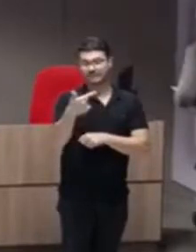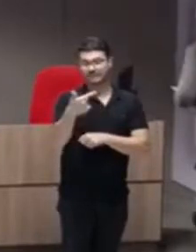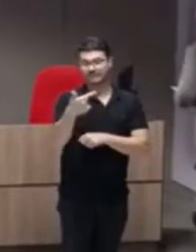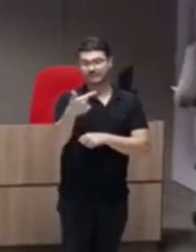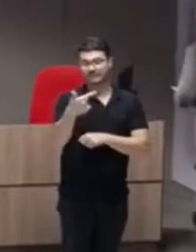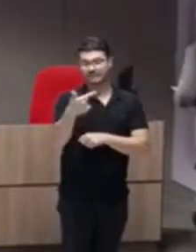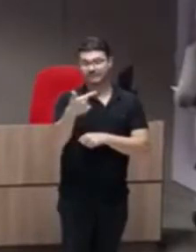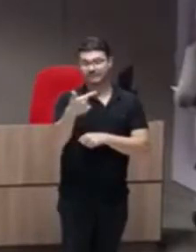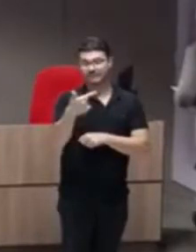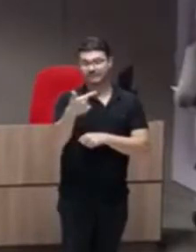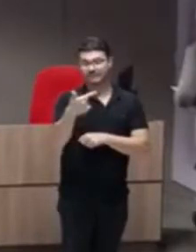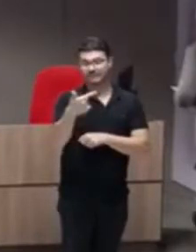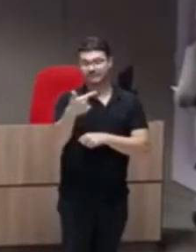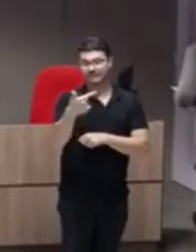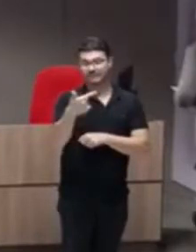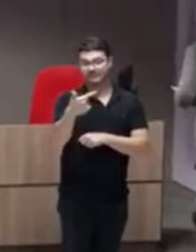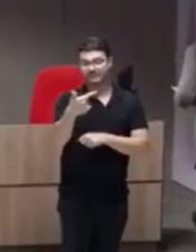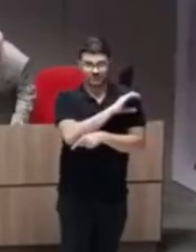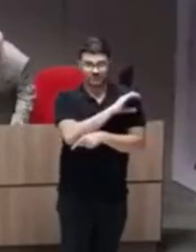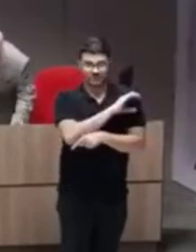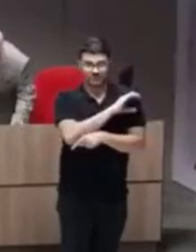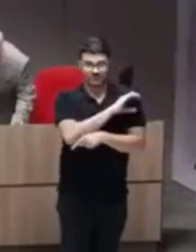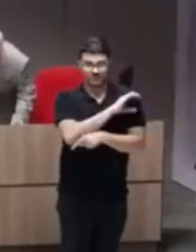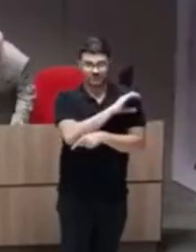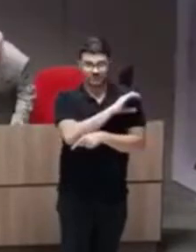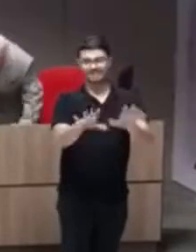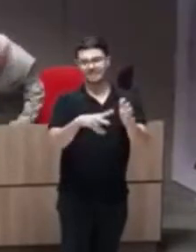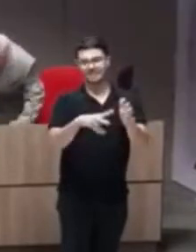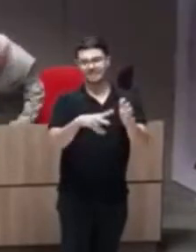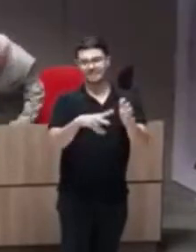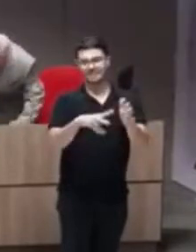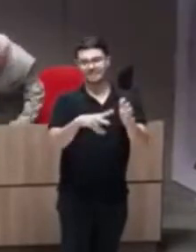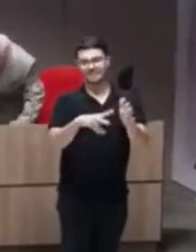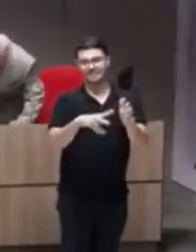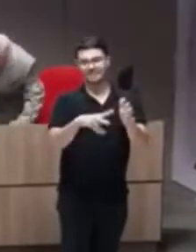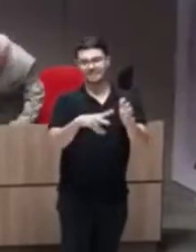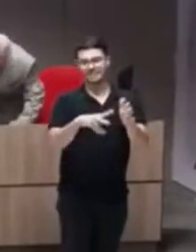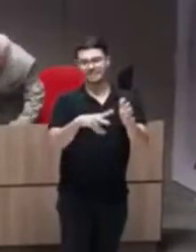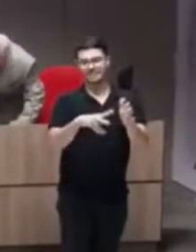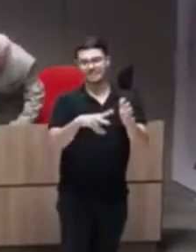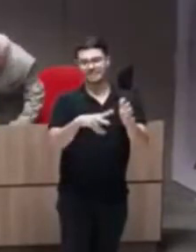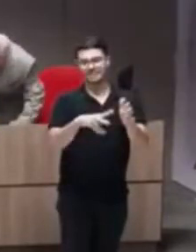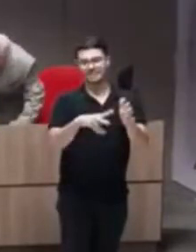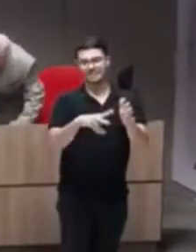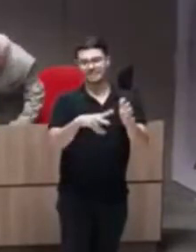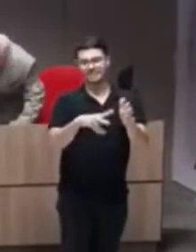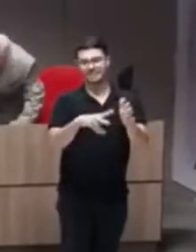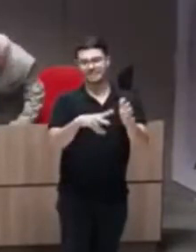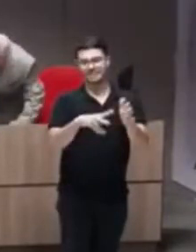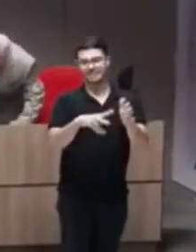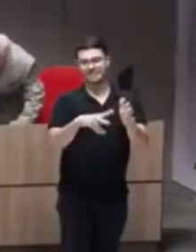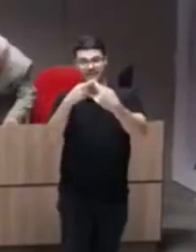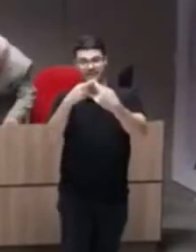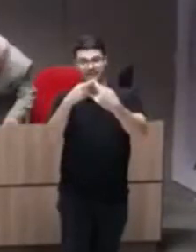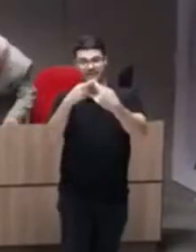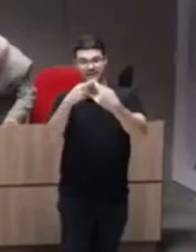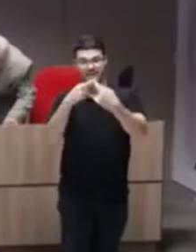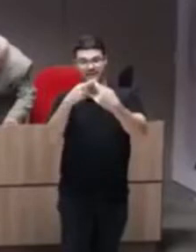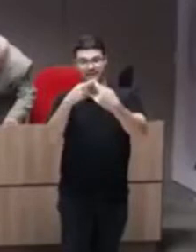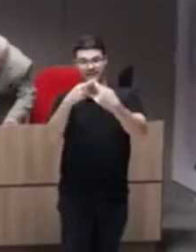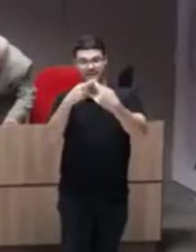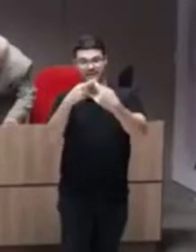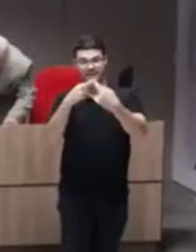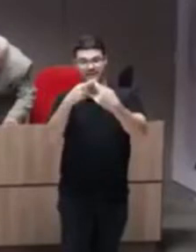Coordenadoria Nacional de Promoção da Liberdade Sindical. A doutora Carolina Mercante, inclusive, foi a responsável por